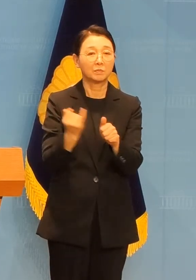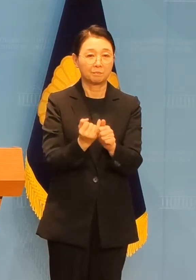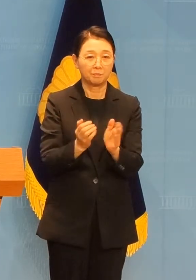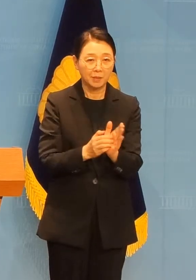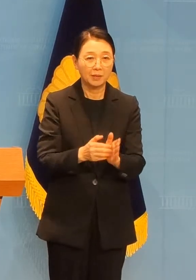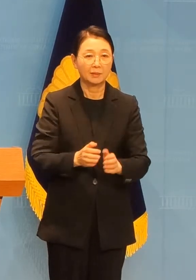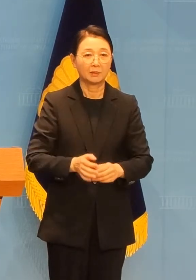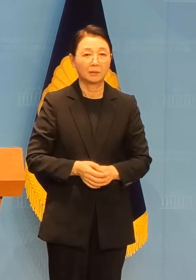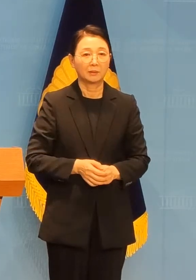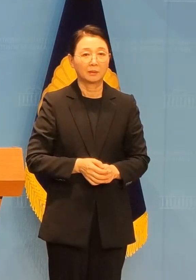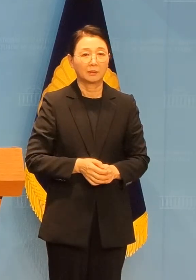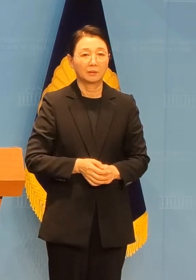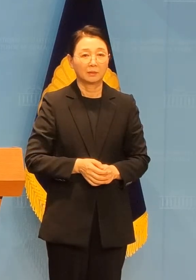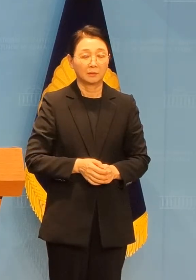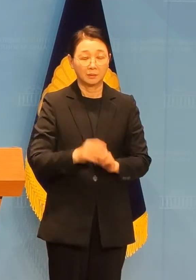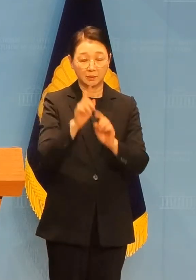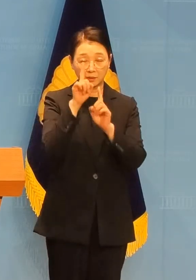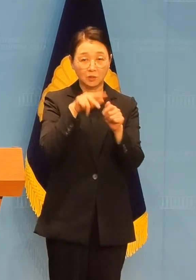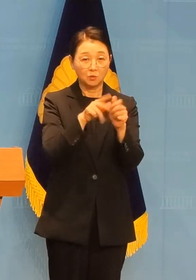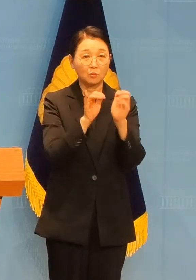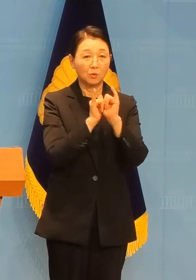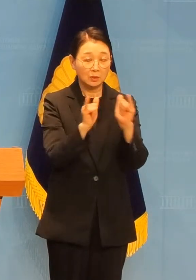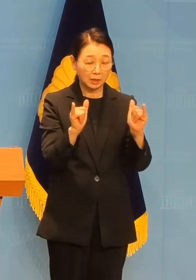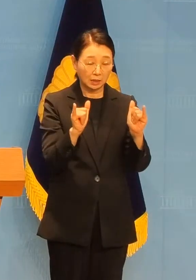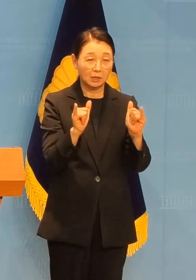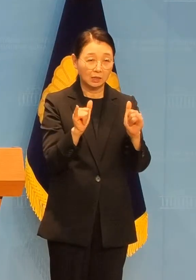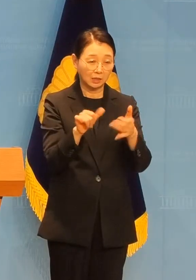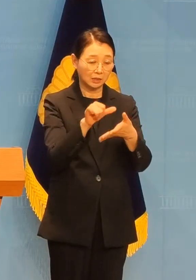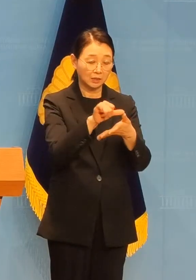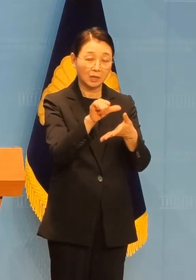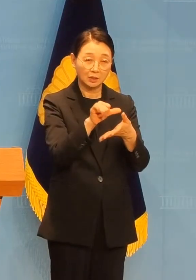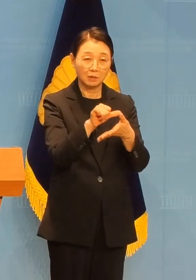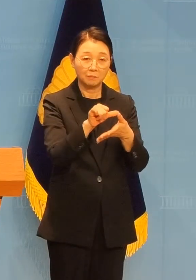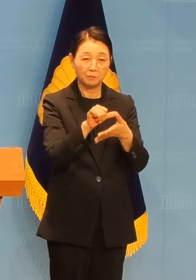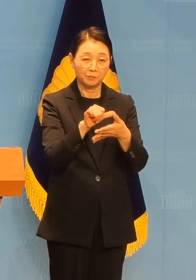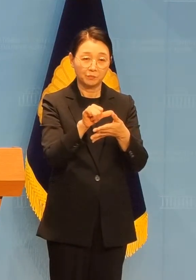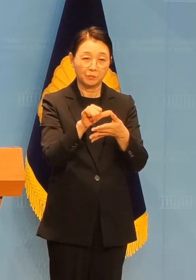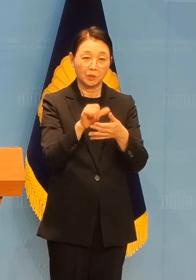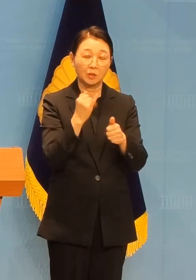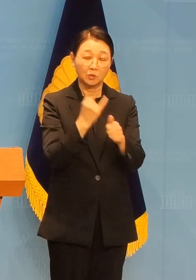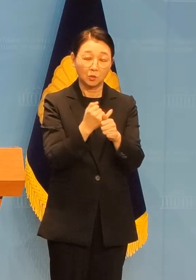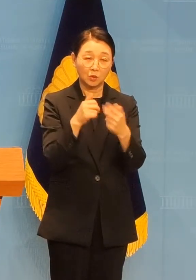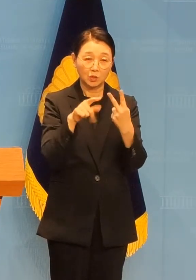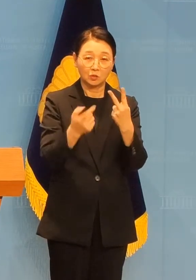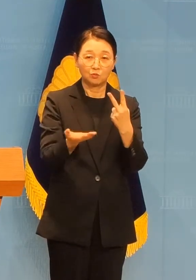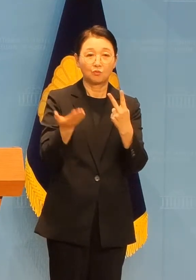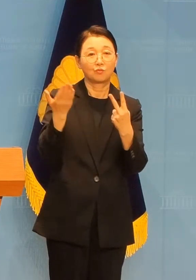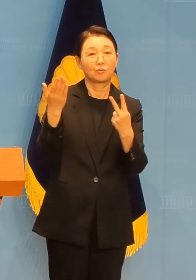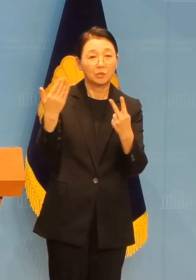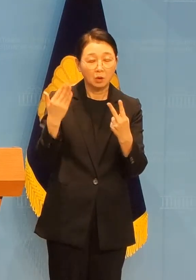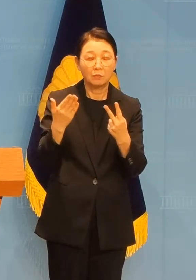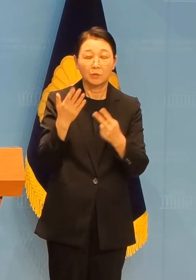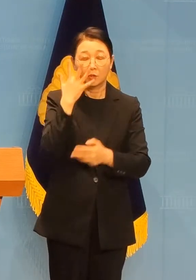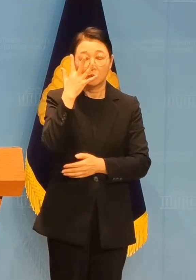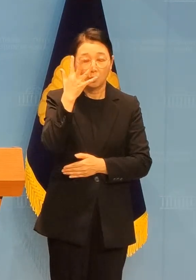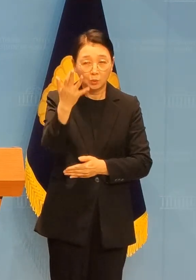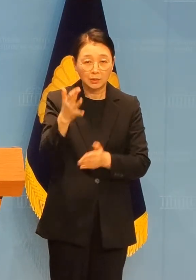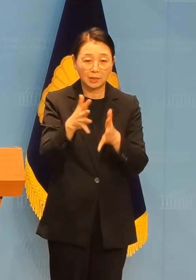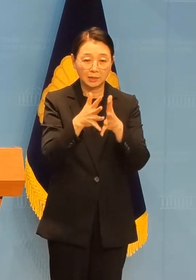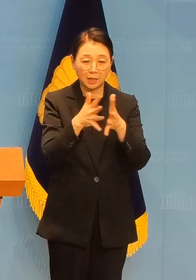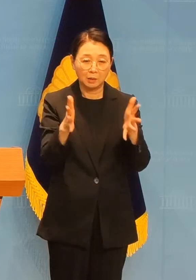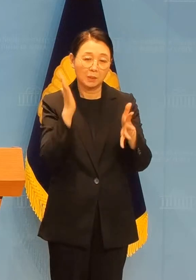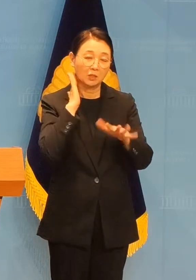상태였습니다. 이해훈 후보자의 장남은 결혼 2주 전에 용산의 아파트를 전세